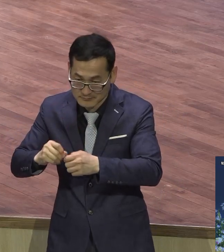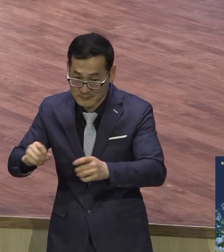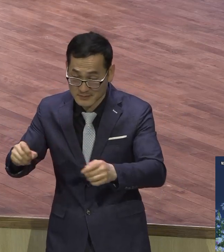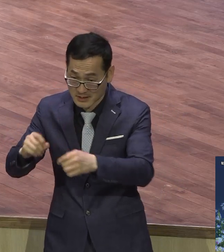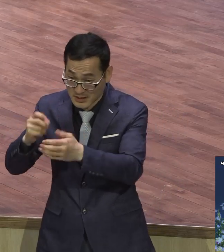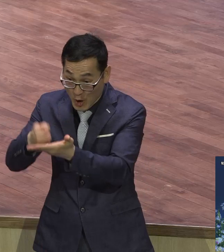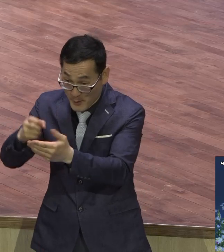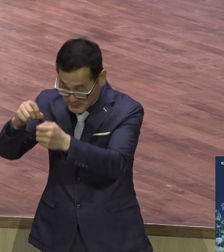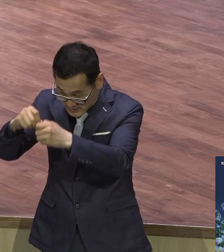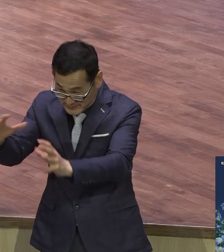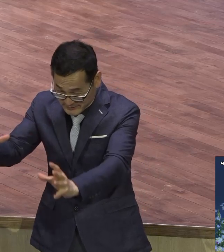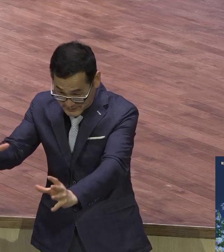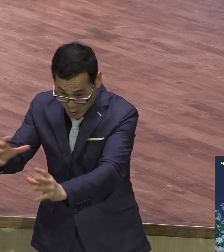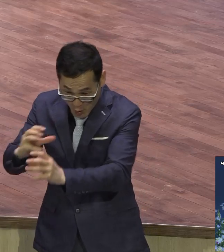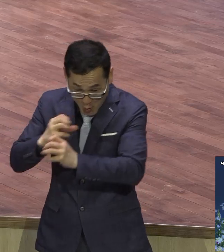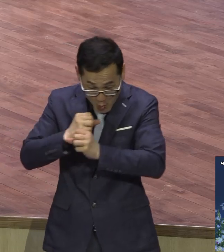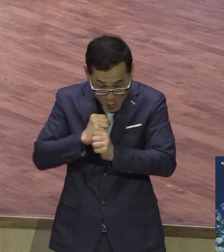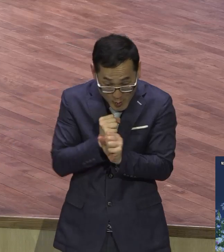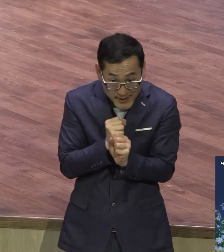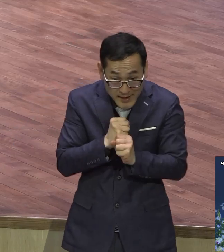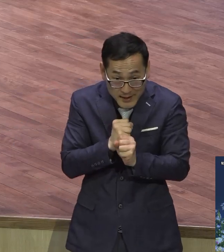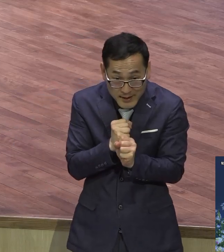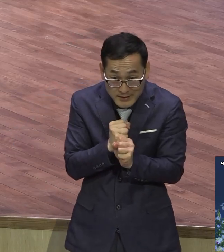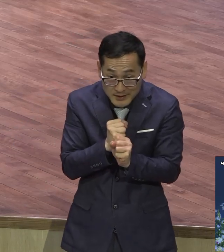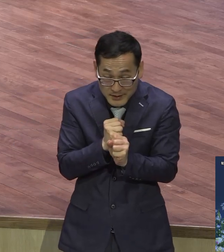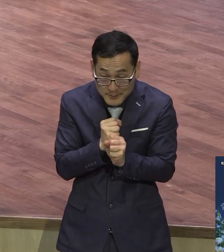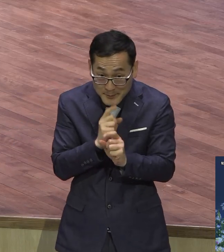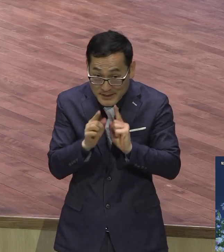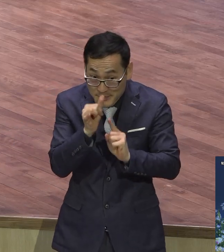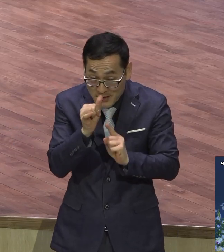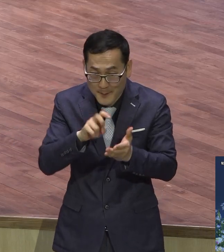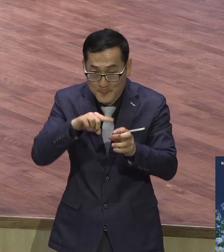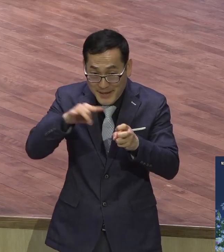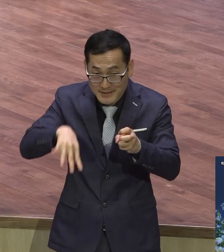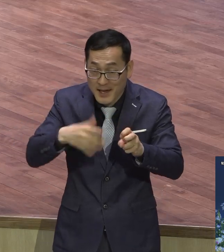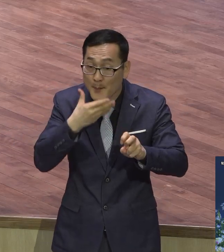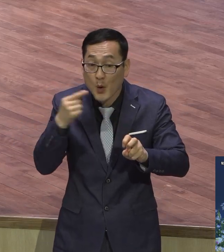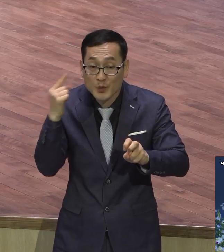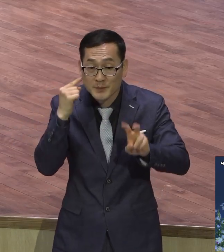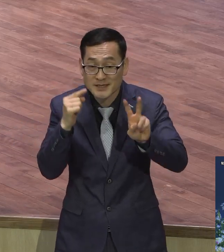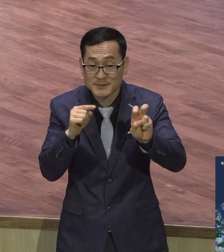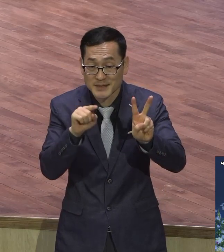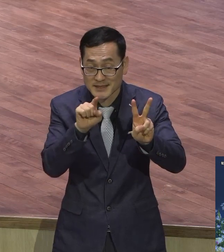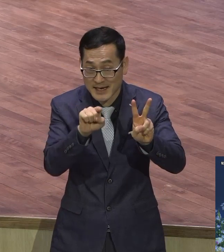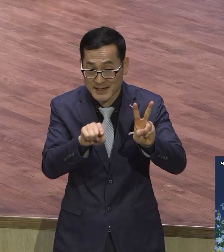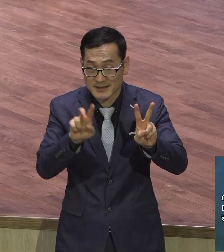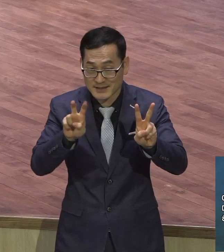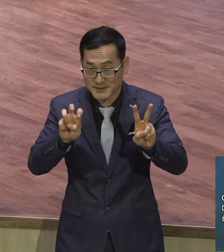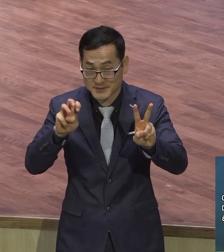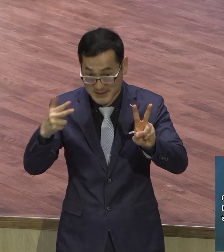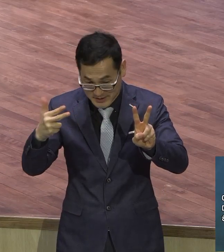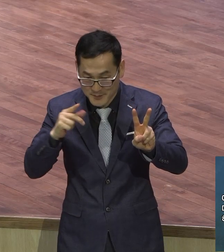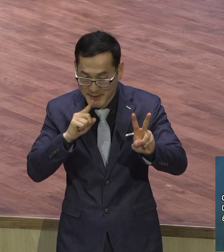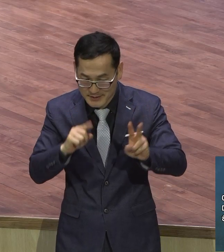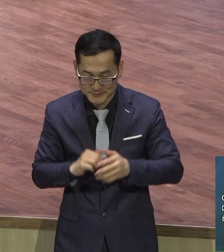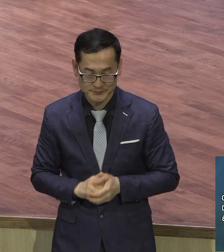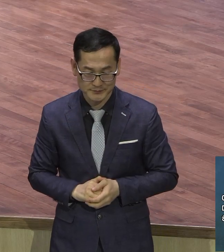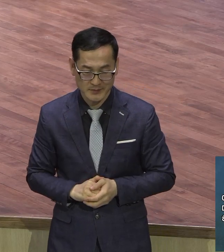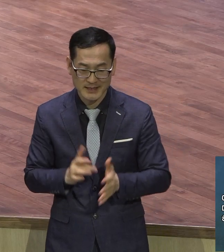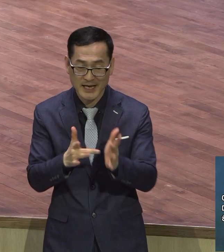놓은 말씀이 있어요. 예수님 직접 말씀하셨죠. 마태복음 22장 37절로 40절에 나옵니다. 예수께서